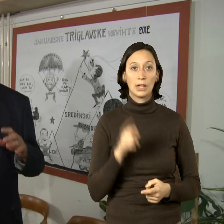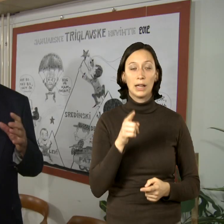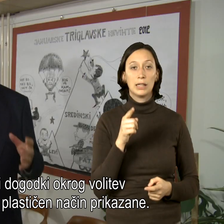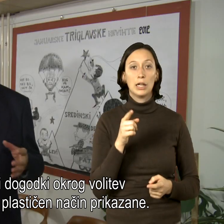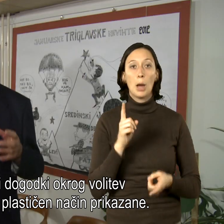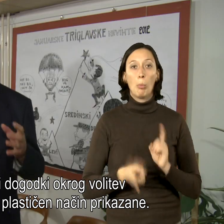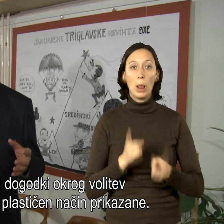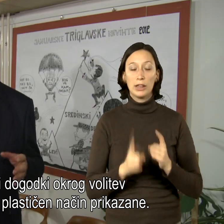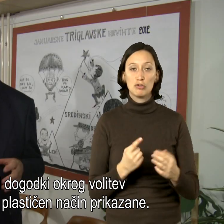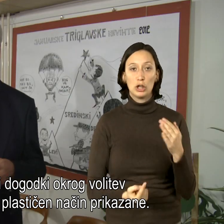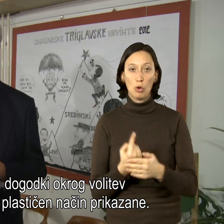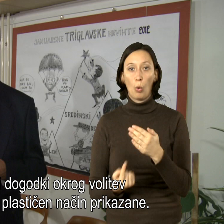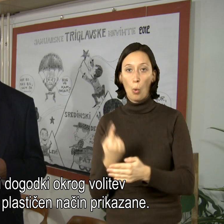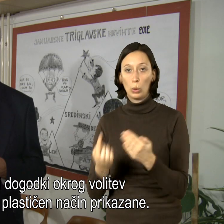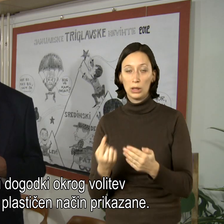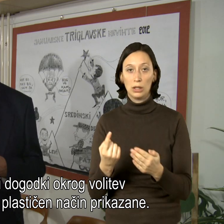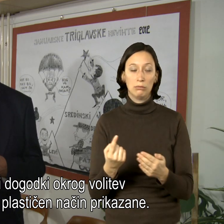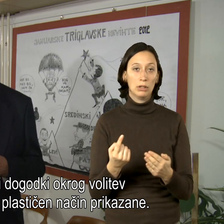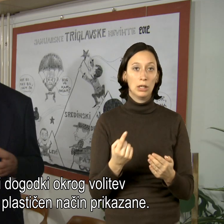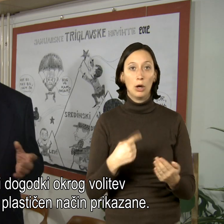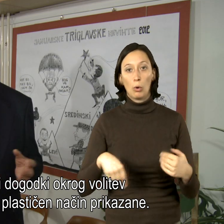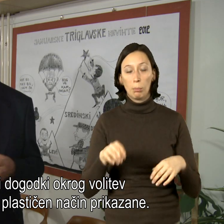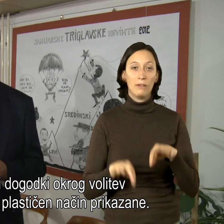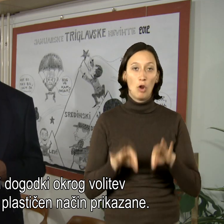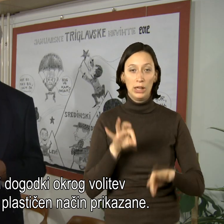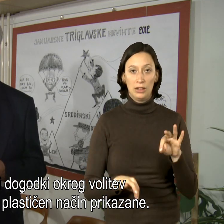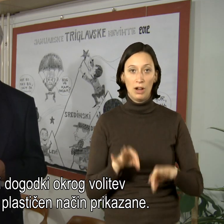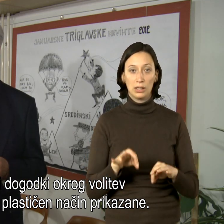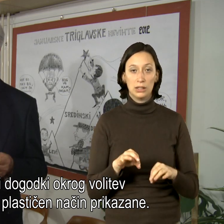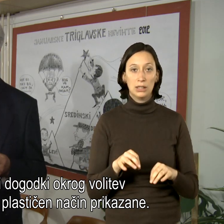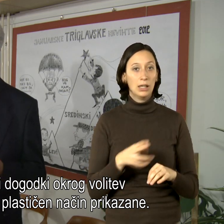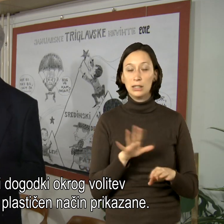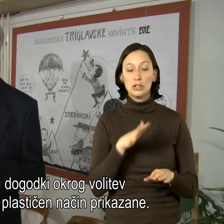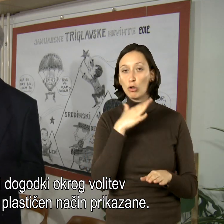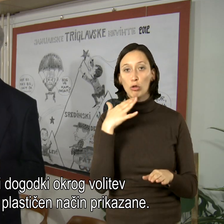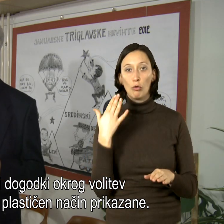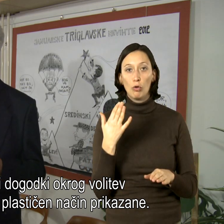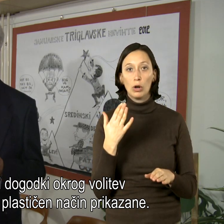Ti politički dogodki okrog volitev niso dovolj na